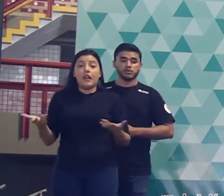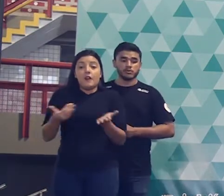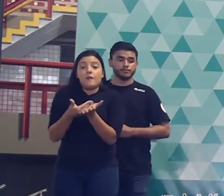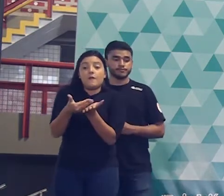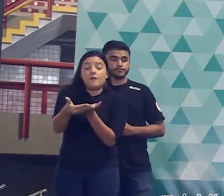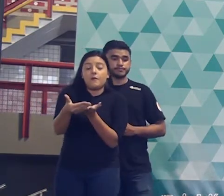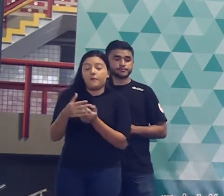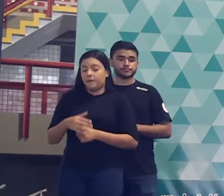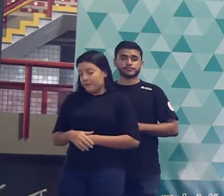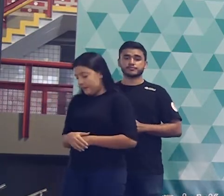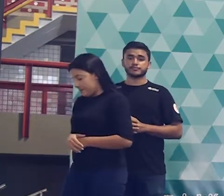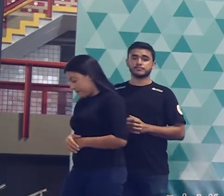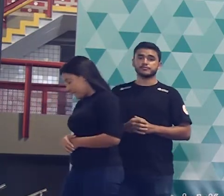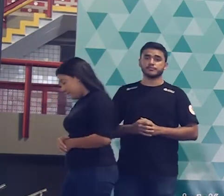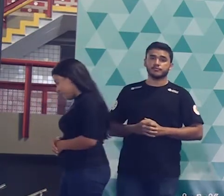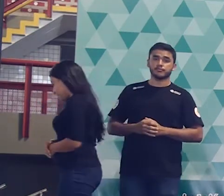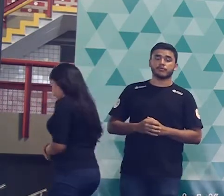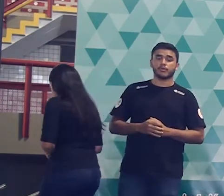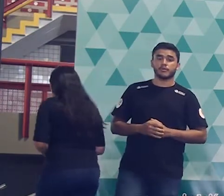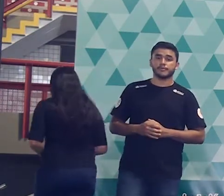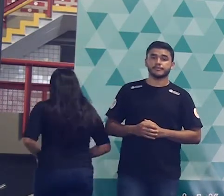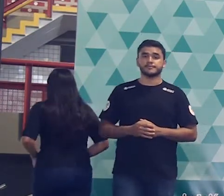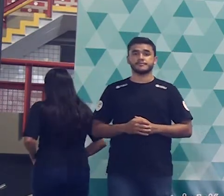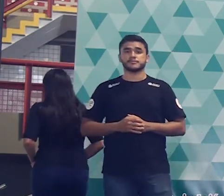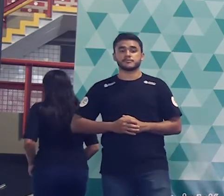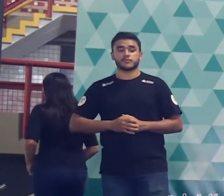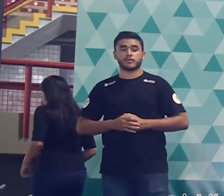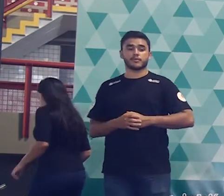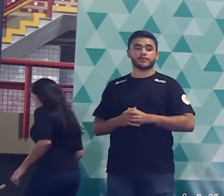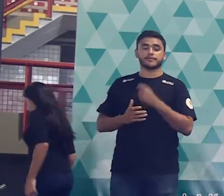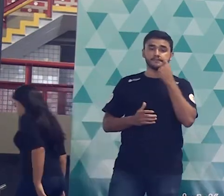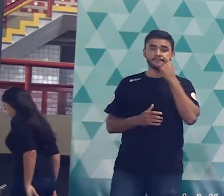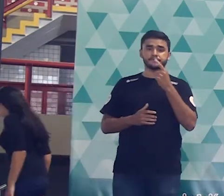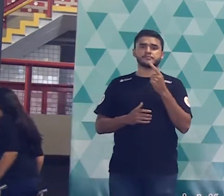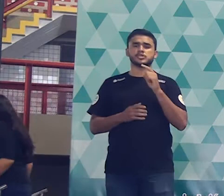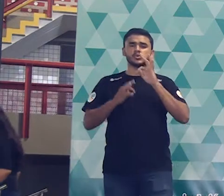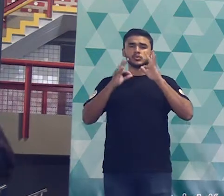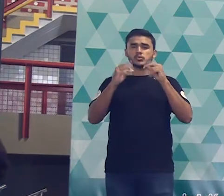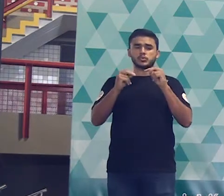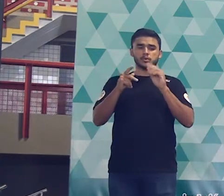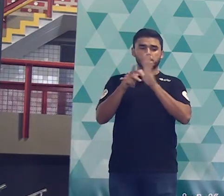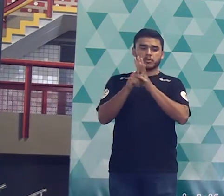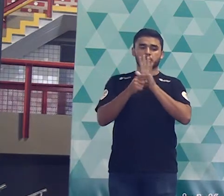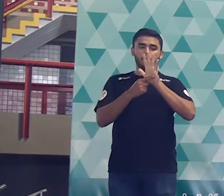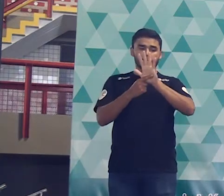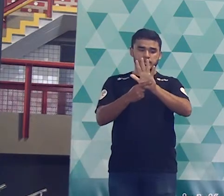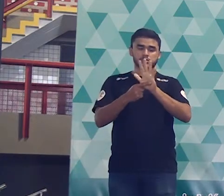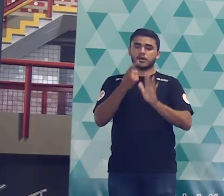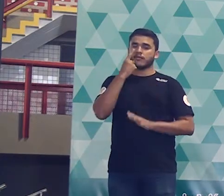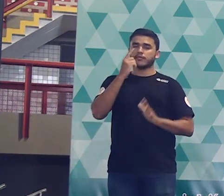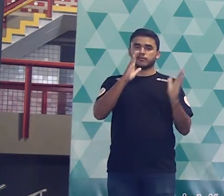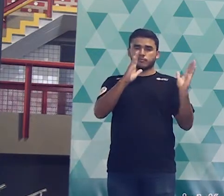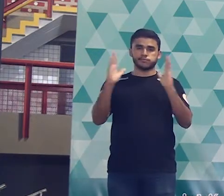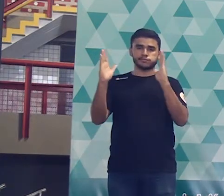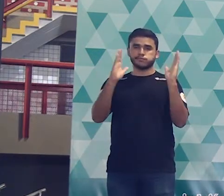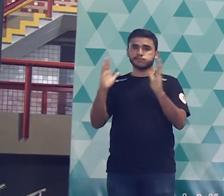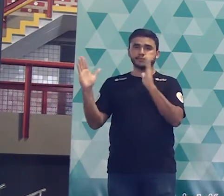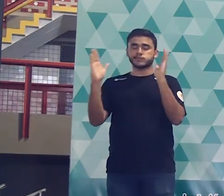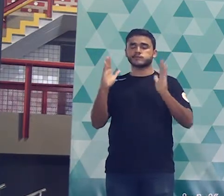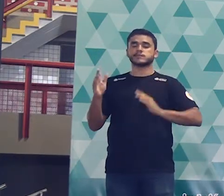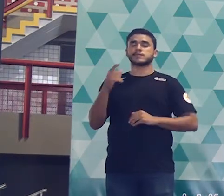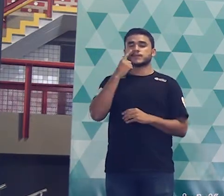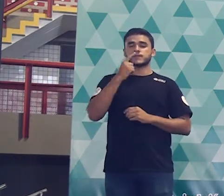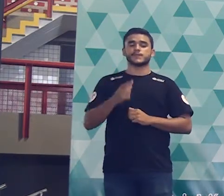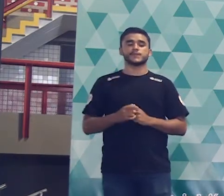começa a analisar tudo que a gente fez, eu vou passar todos de forma calma, ó. No primeiro,